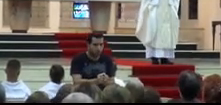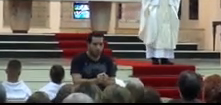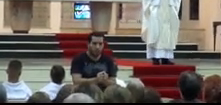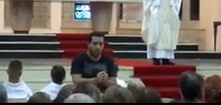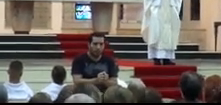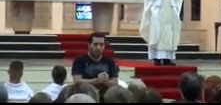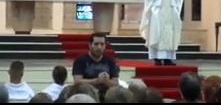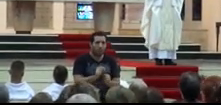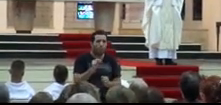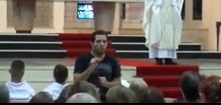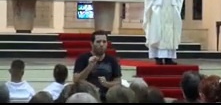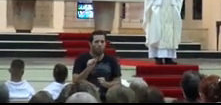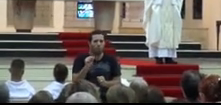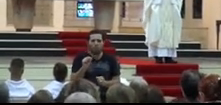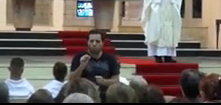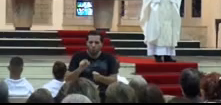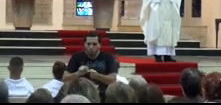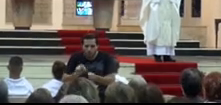Jesus,